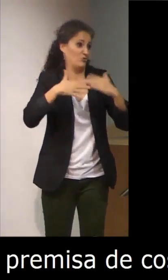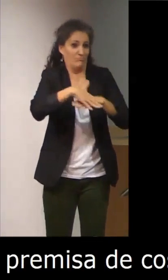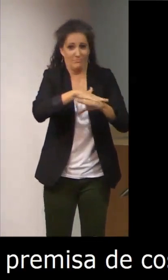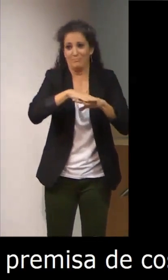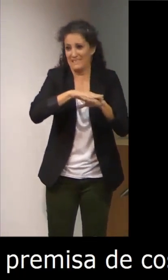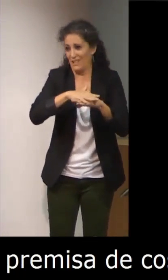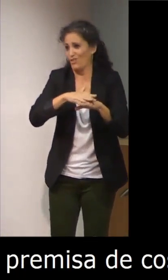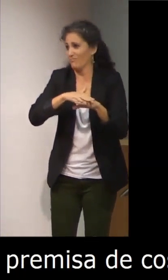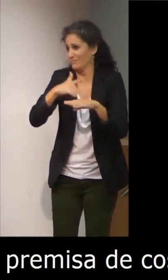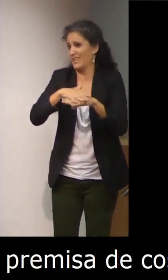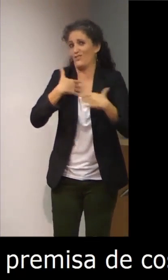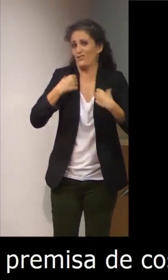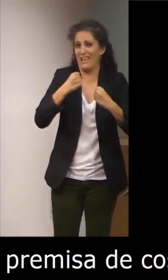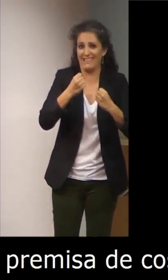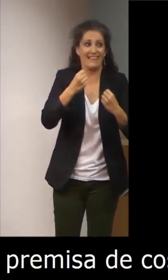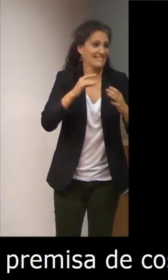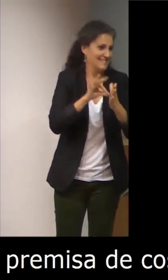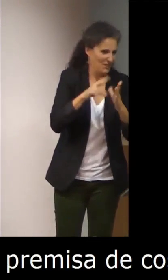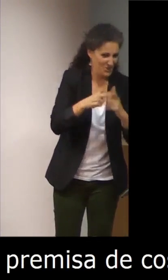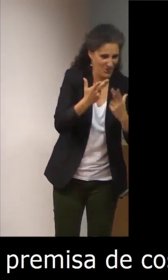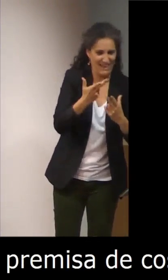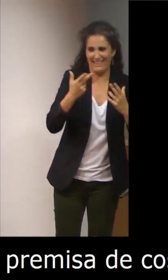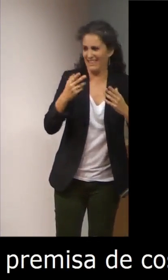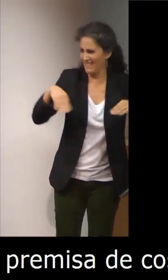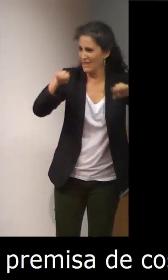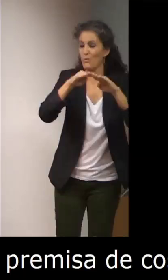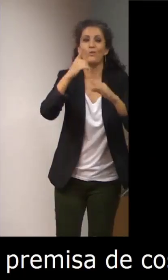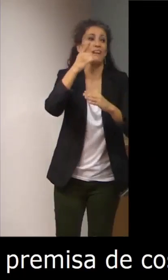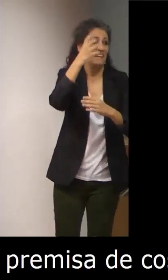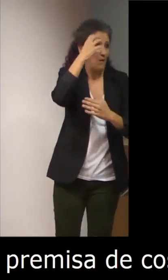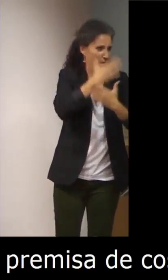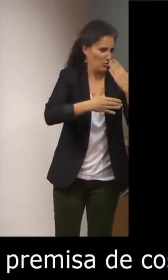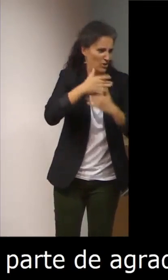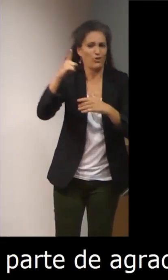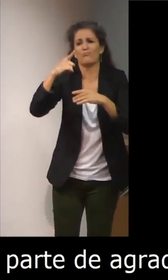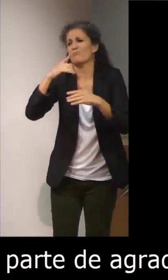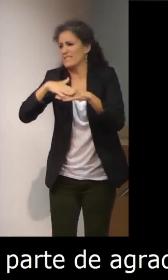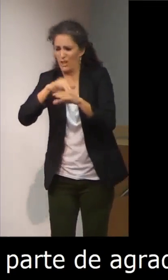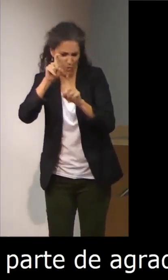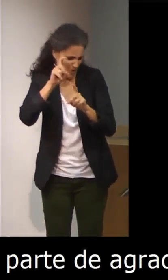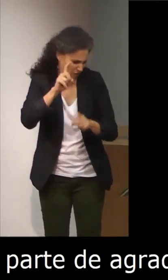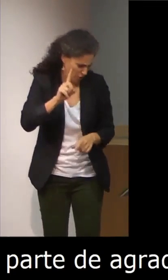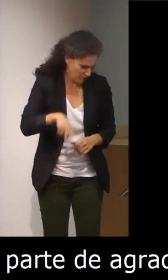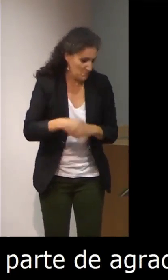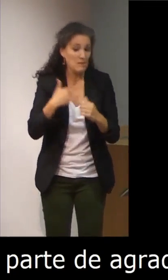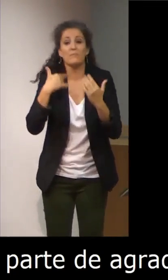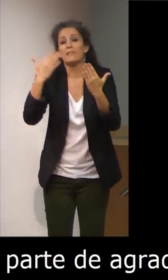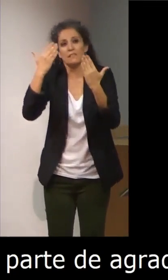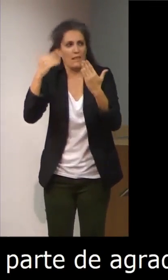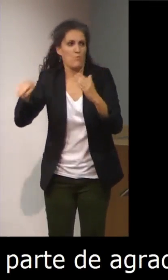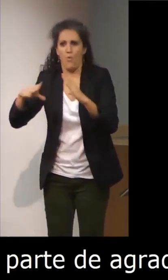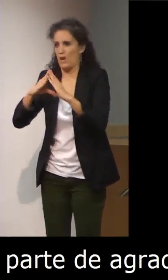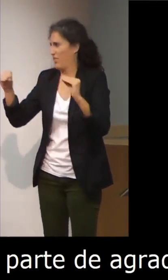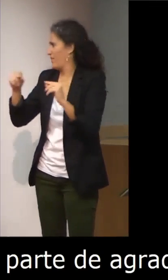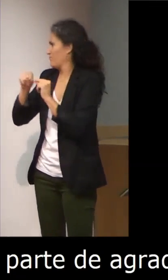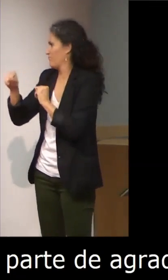agradecimientos Agradezco al ministerio como no puede ser de otra manera al Ministerio de sanidad servicios sociales e igualdad al Real patronato sobre discapacidad al Ministerio